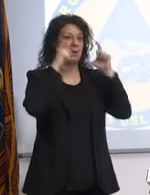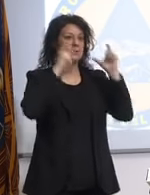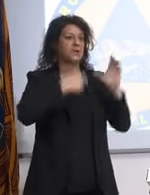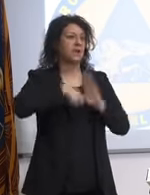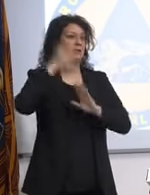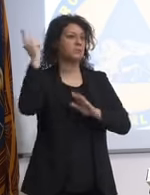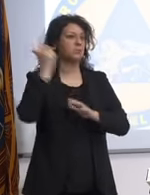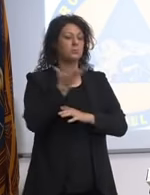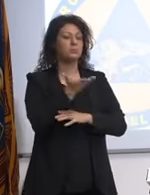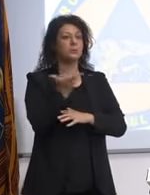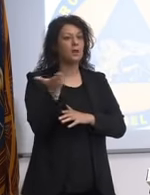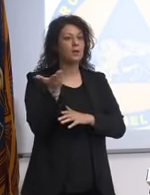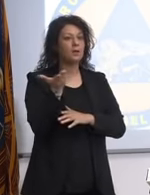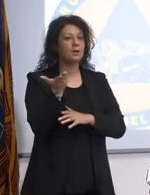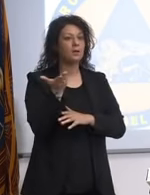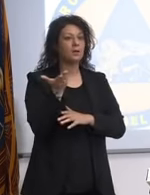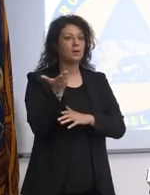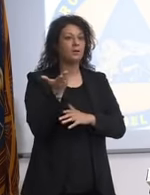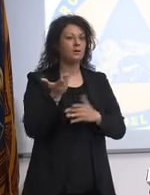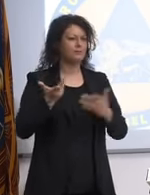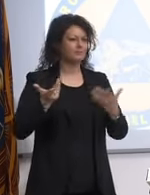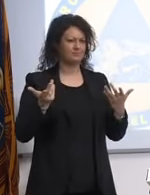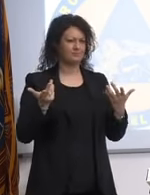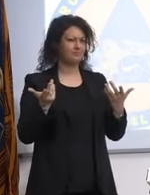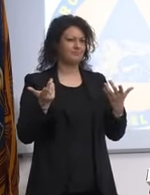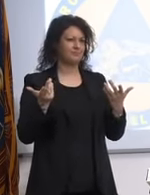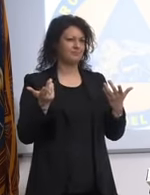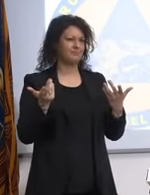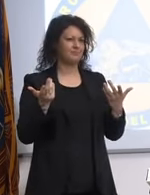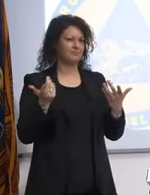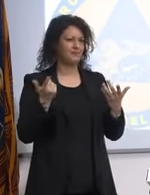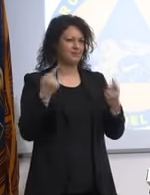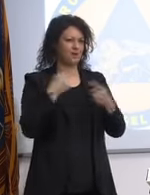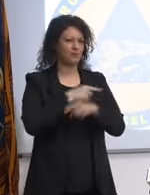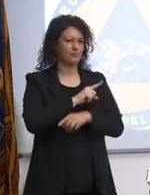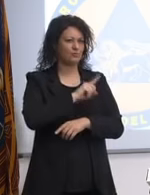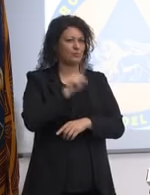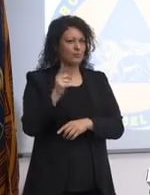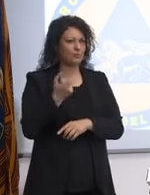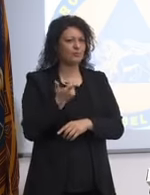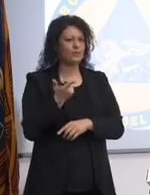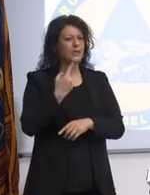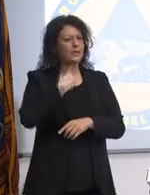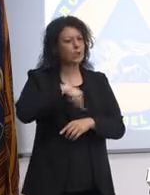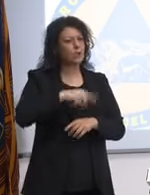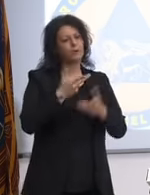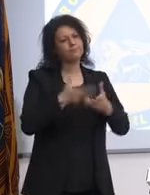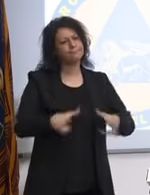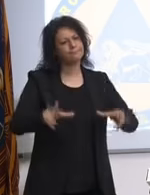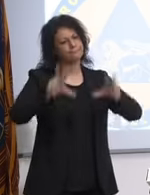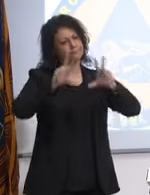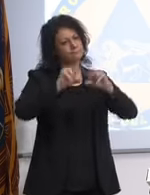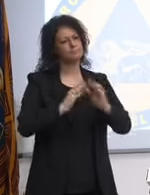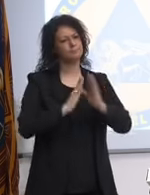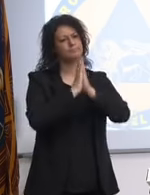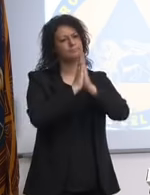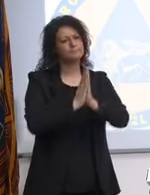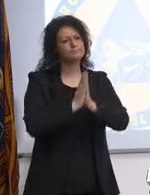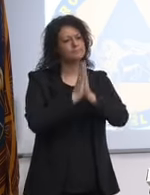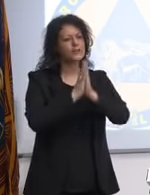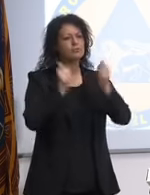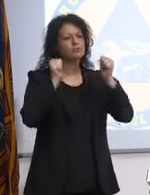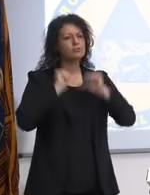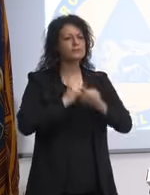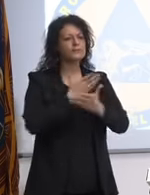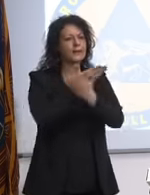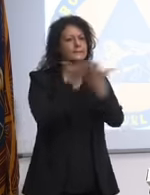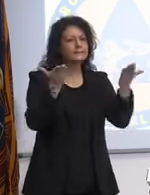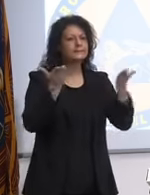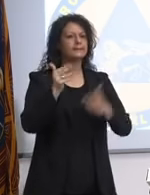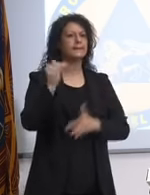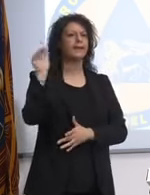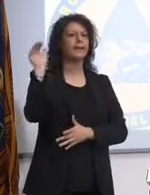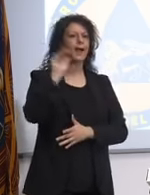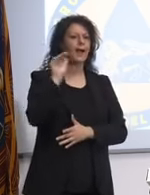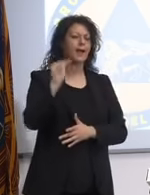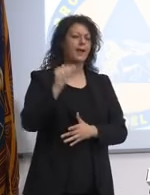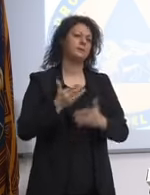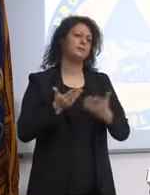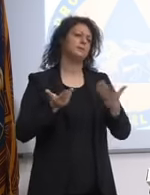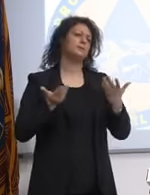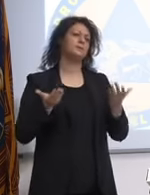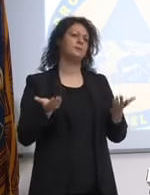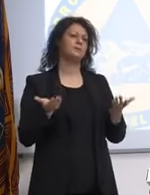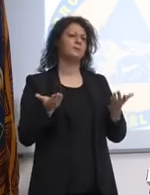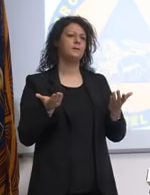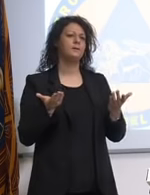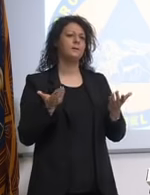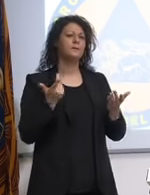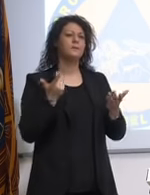la mascherina. Allora, io penso che faccio questo appello ancora ai cittadini e ai ragazzi, a tutti. Guardate, dobbiamo fare in